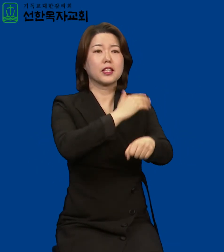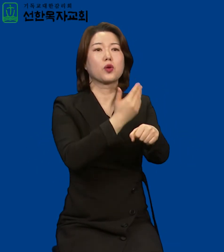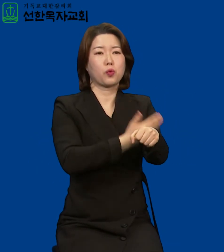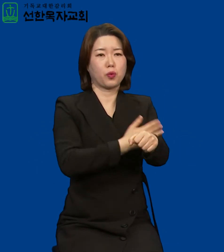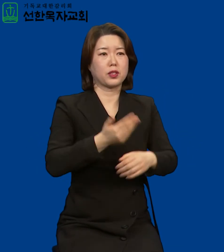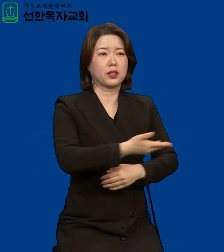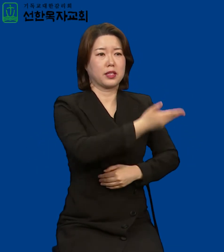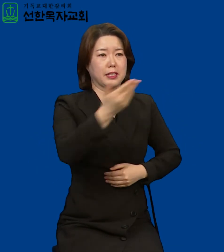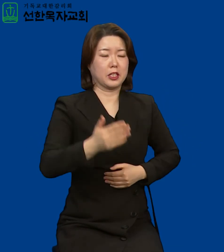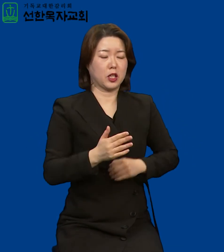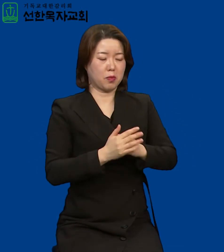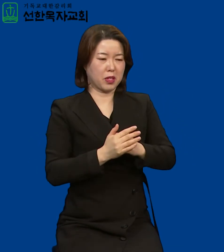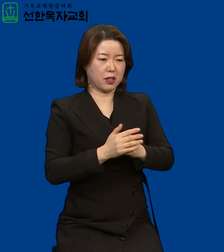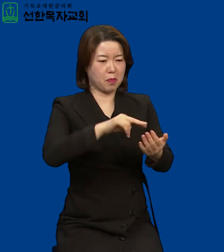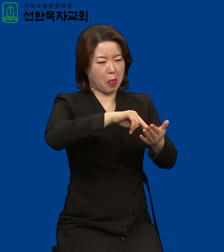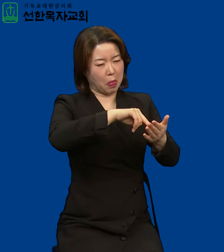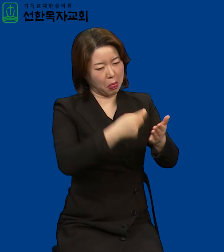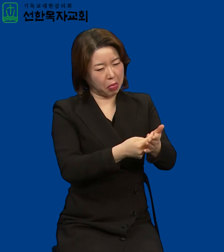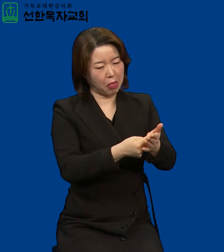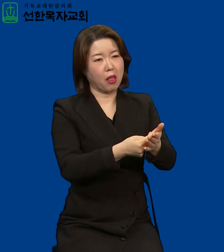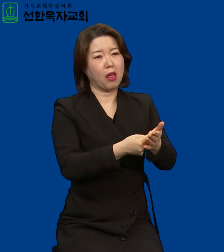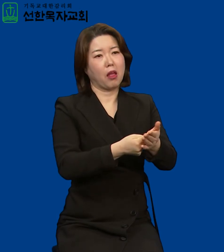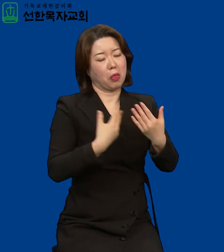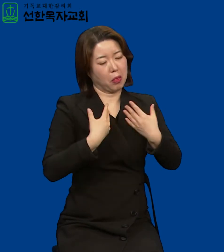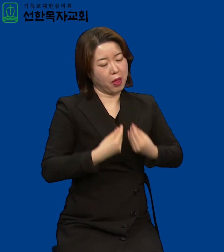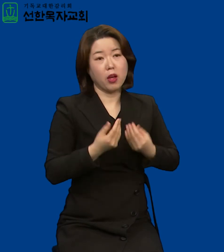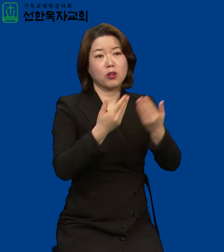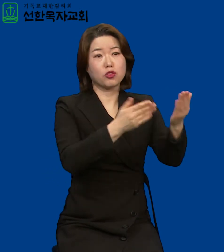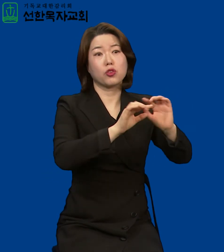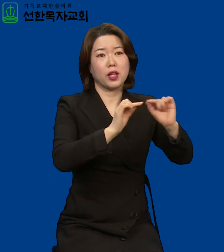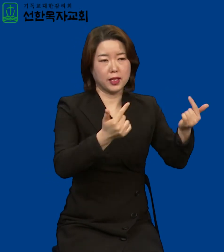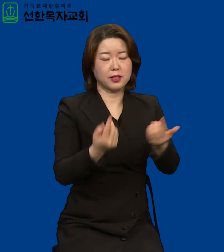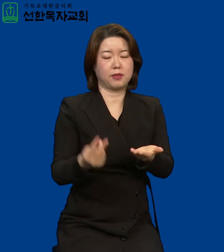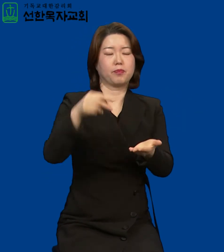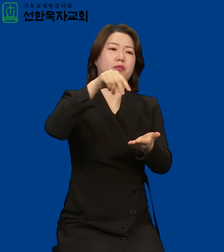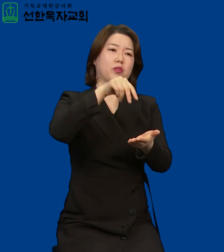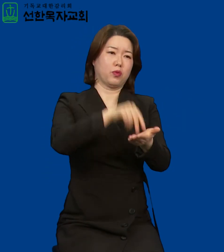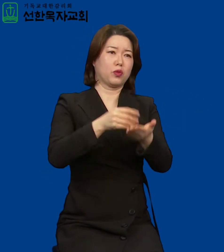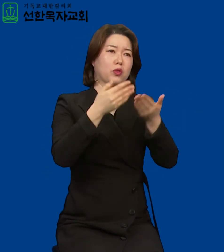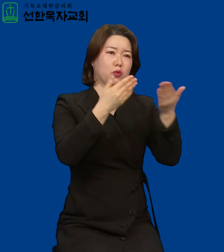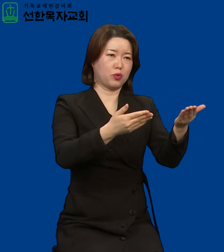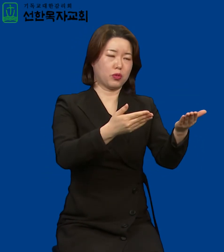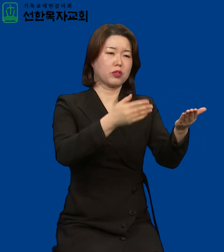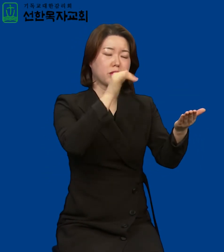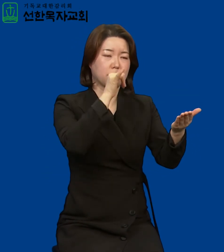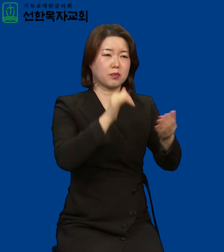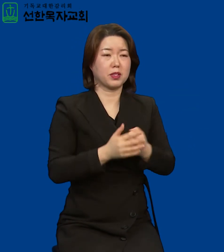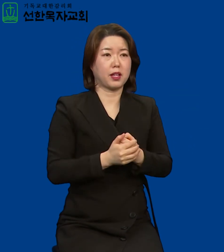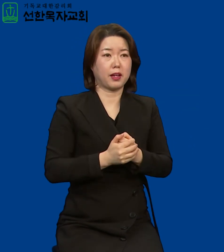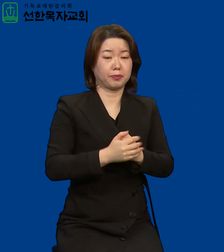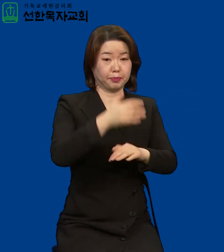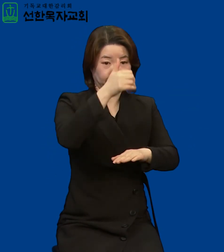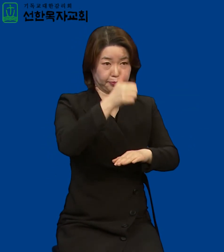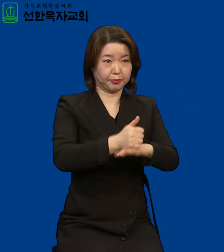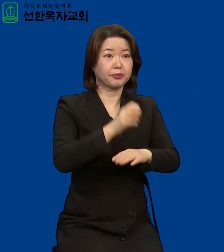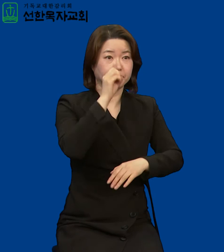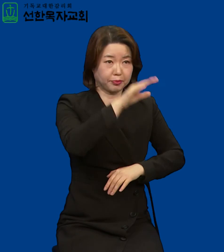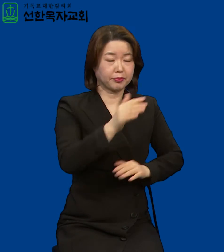여러분을 넘어뜨리라고 주신 것이 아니라 세우라고 주신 것입니다. 끝으로